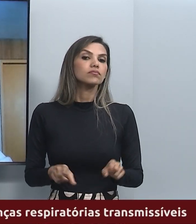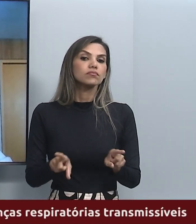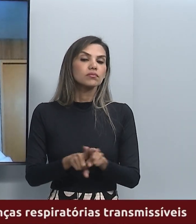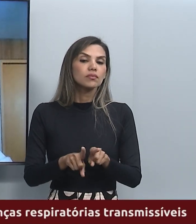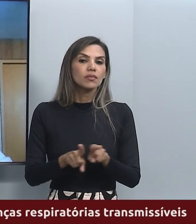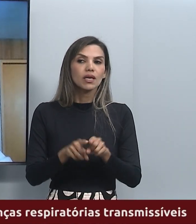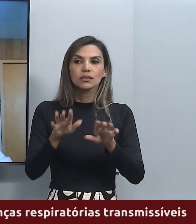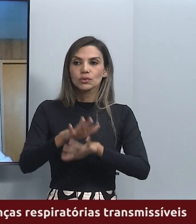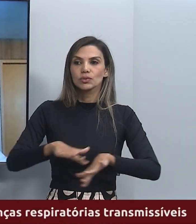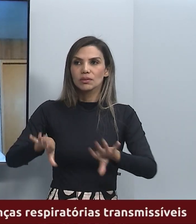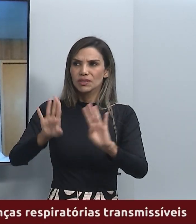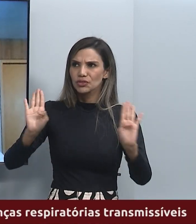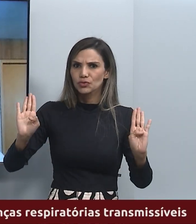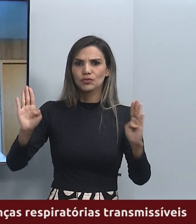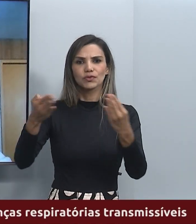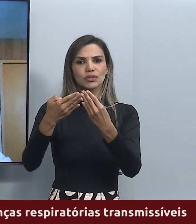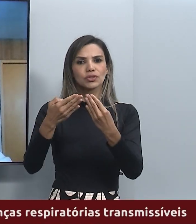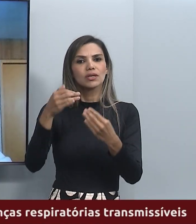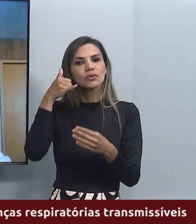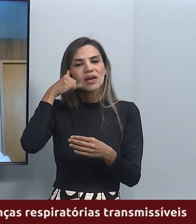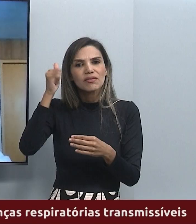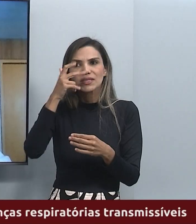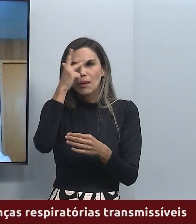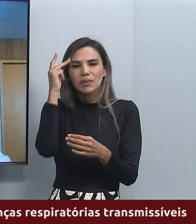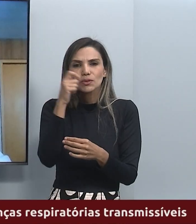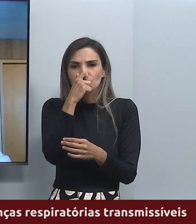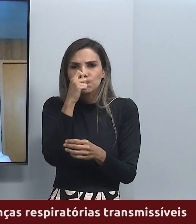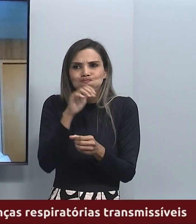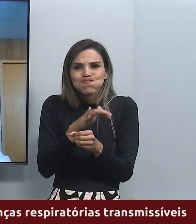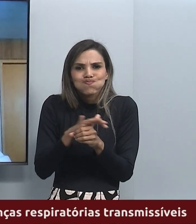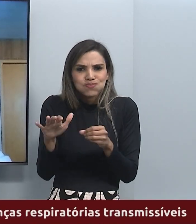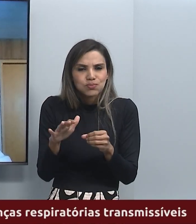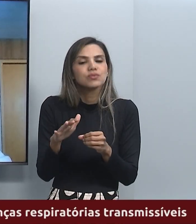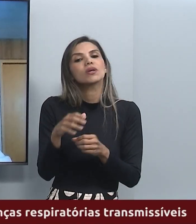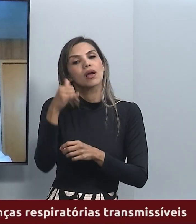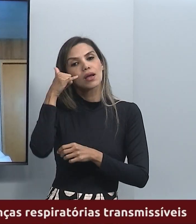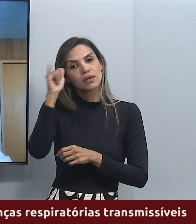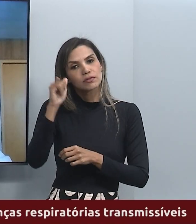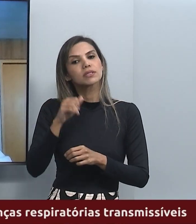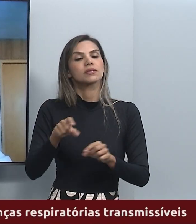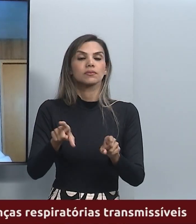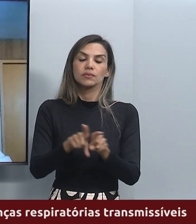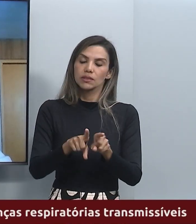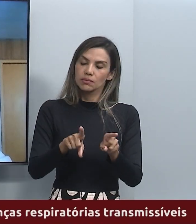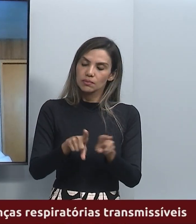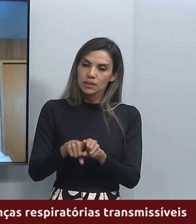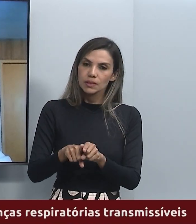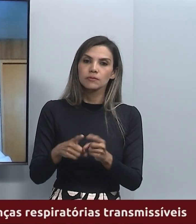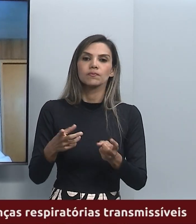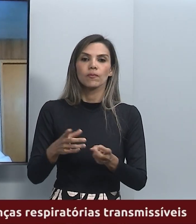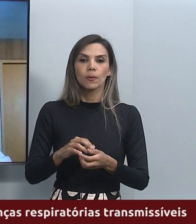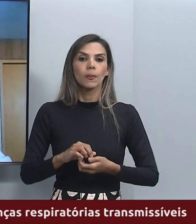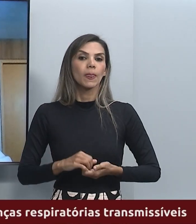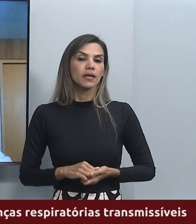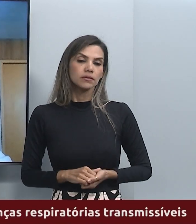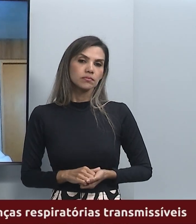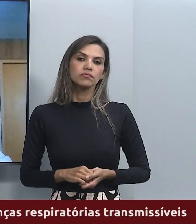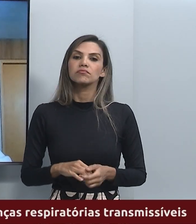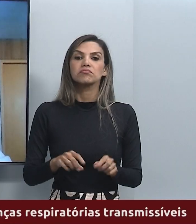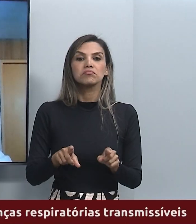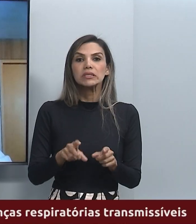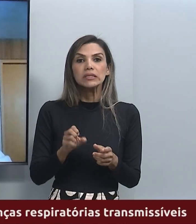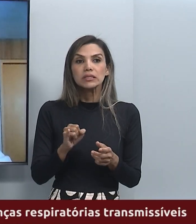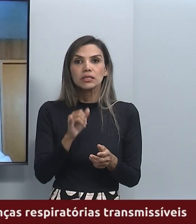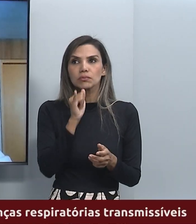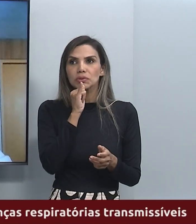Nos ambientes fechados, evitar aglomerações em ambientes fechados também é importante, né? E se isso não